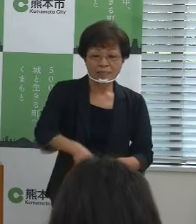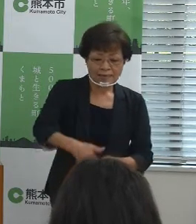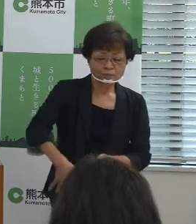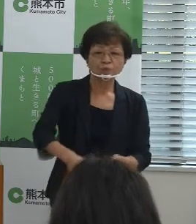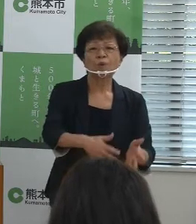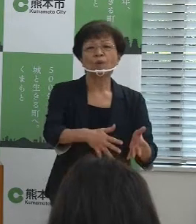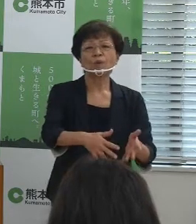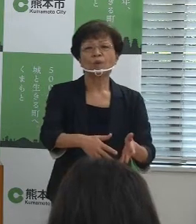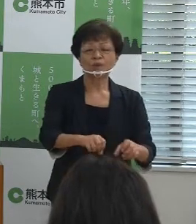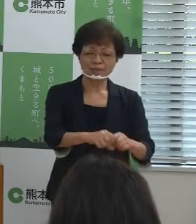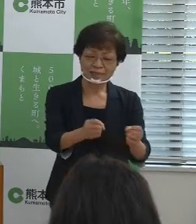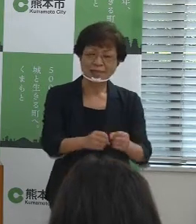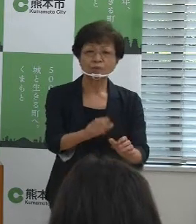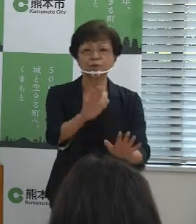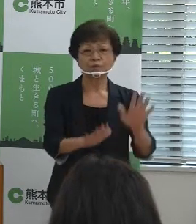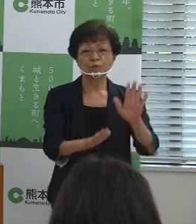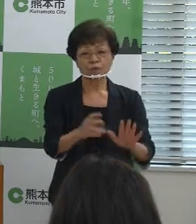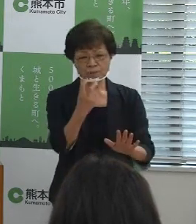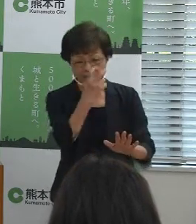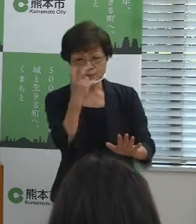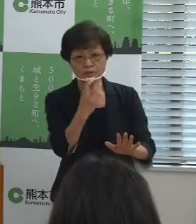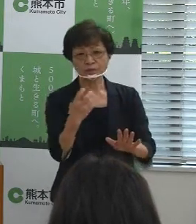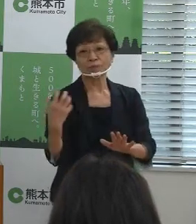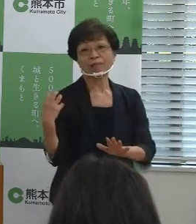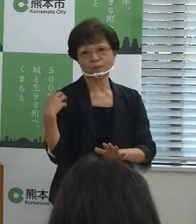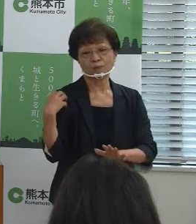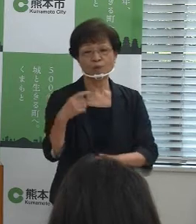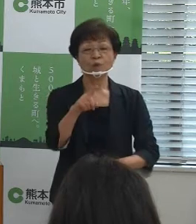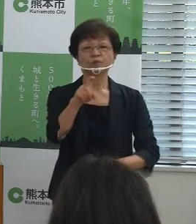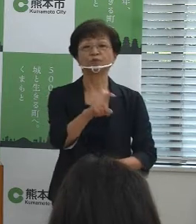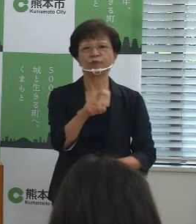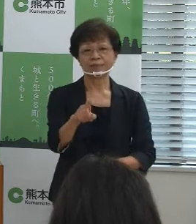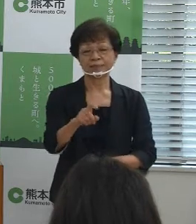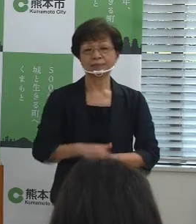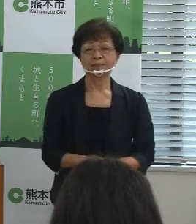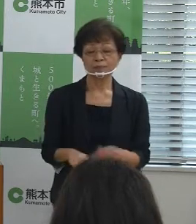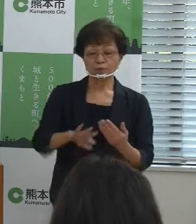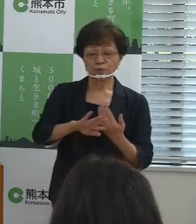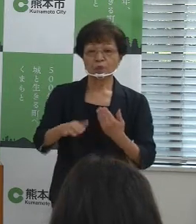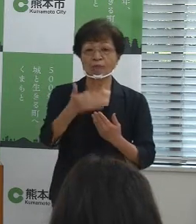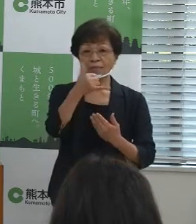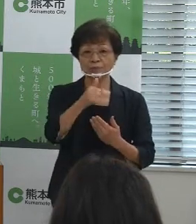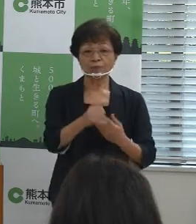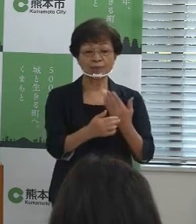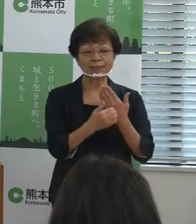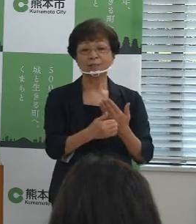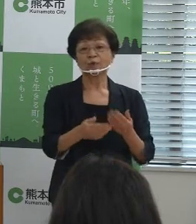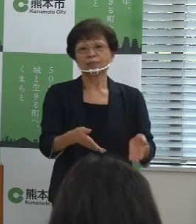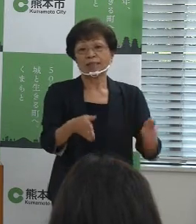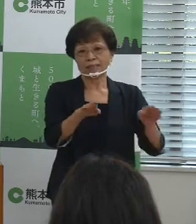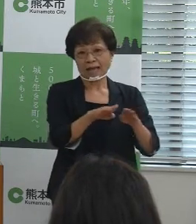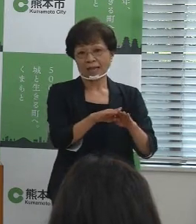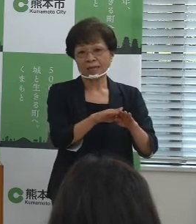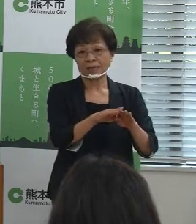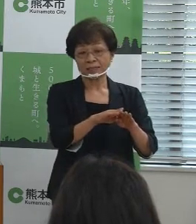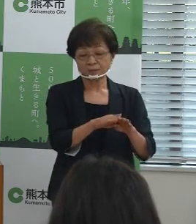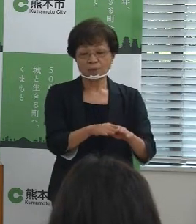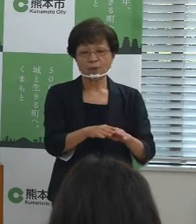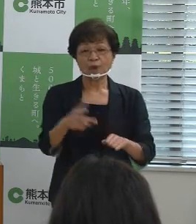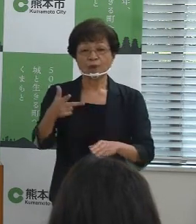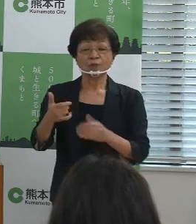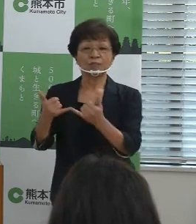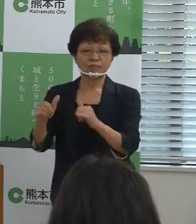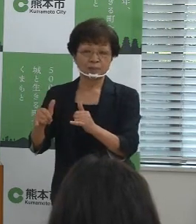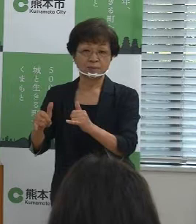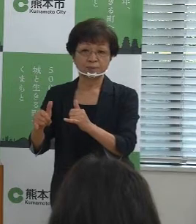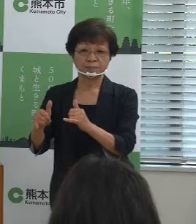被災状況調査のための職員を10名、その他人吉医療センターにも熊本市民病院